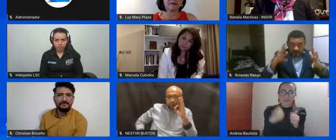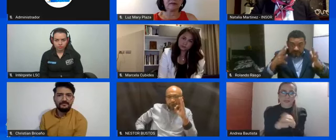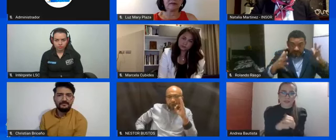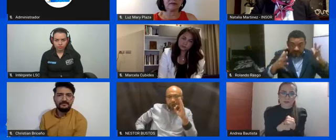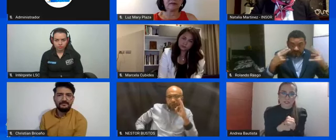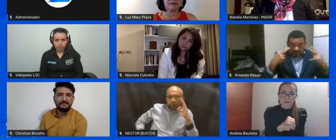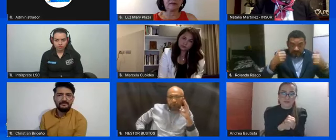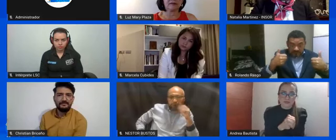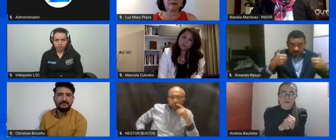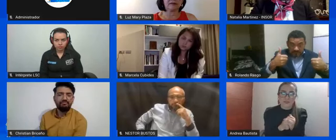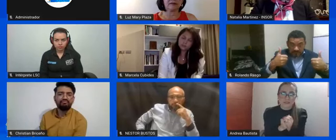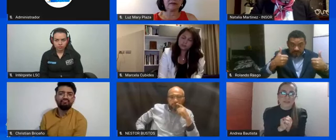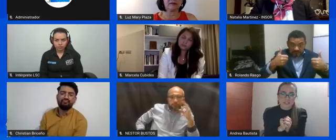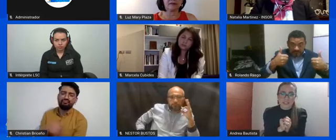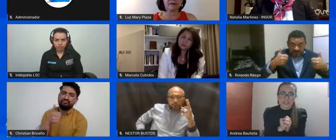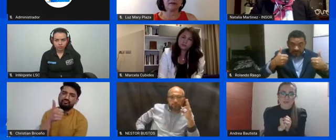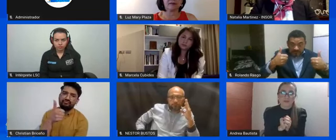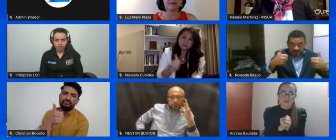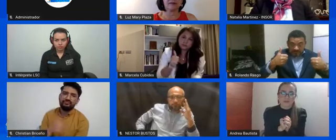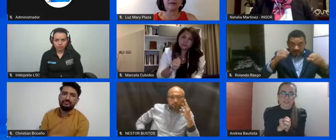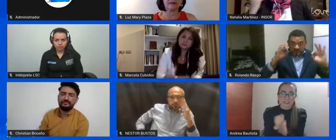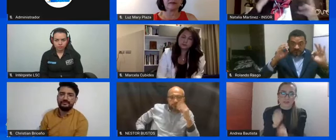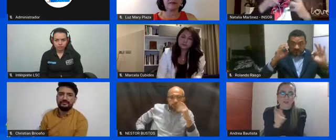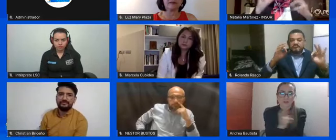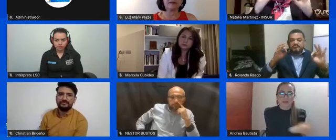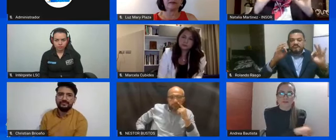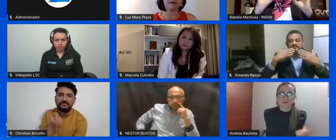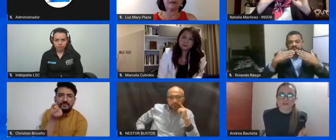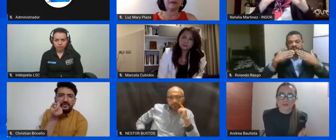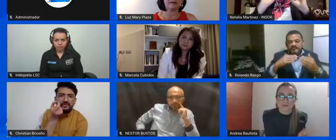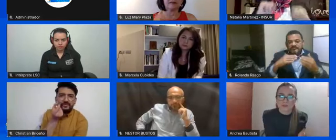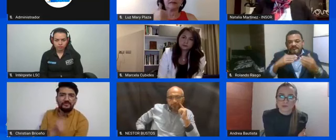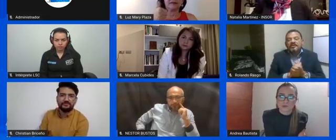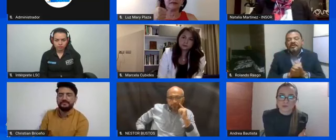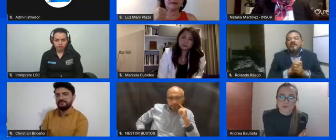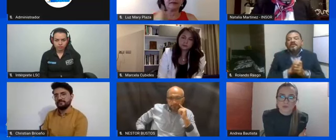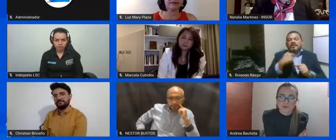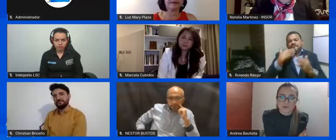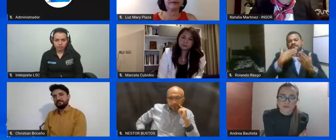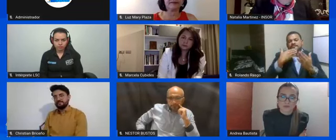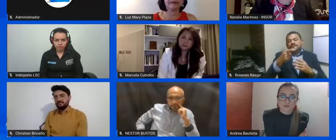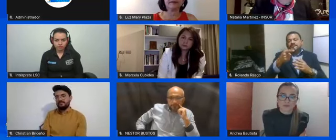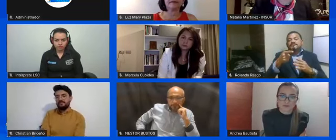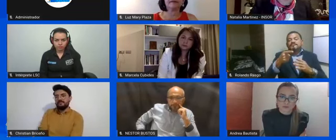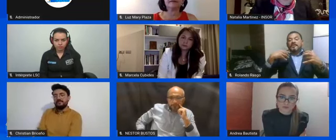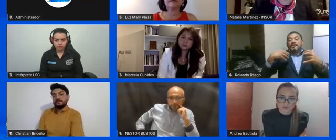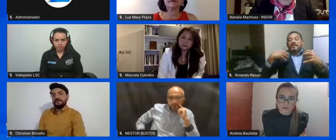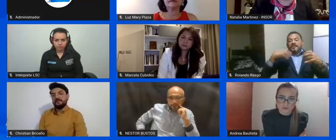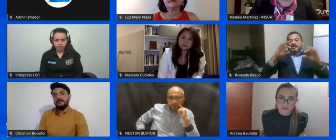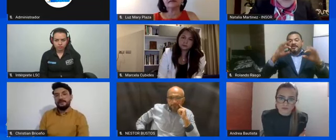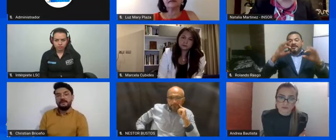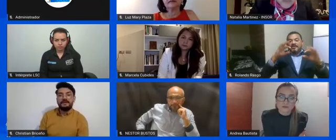¿Me están viendo allí bien? Sí, ahí te vemos bien.